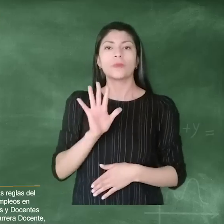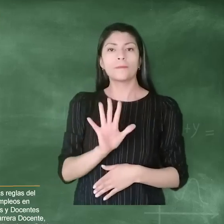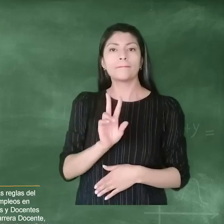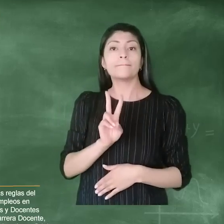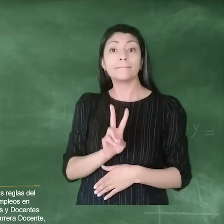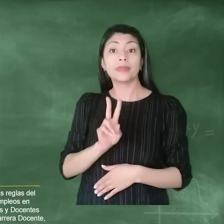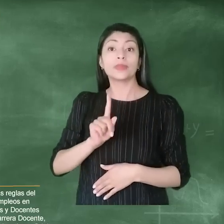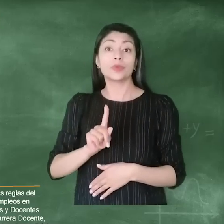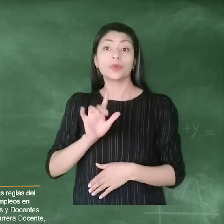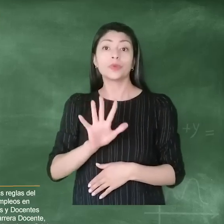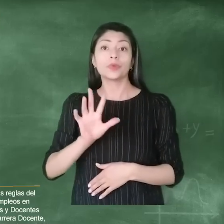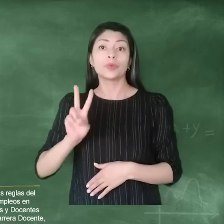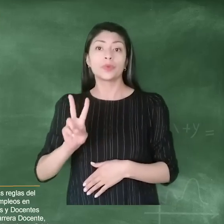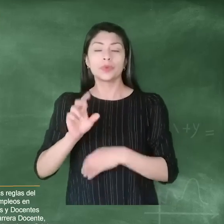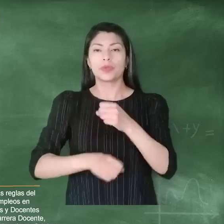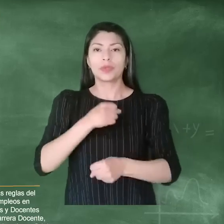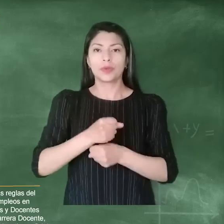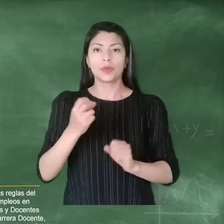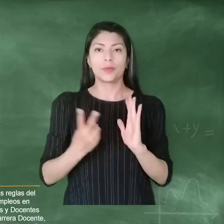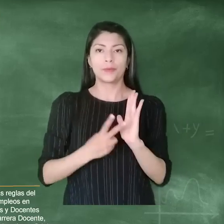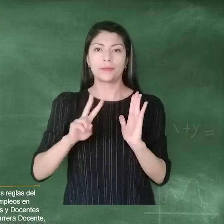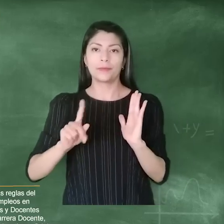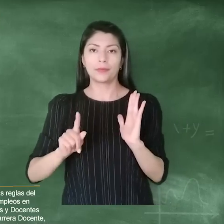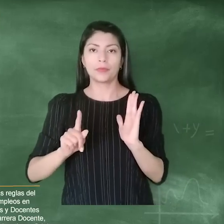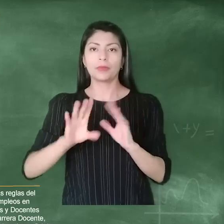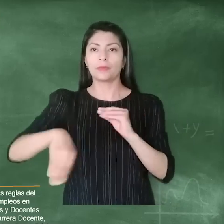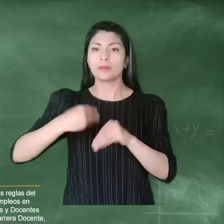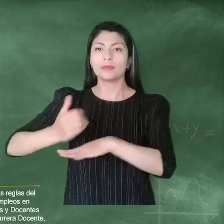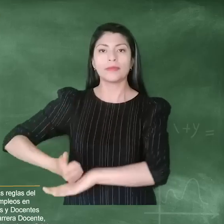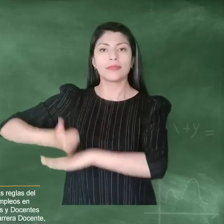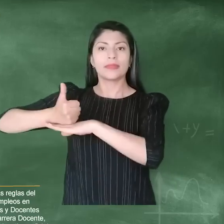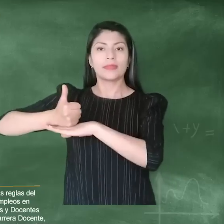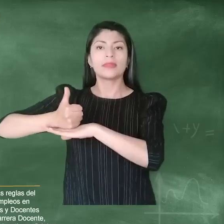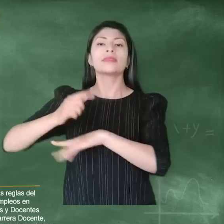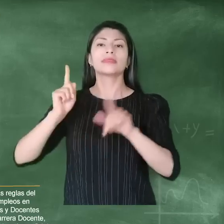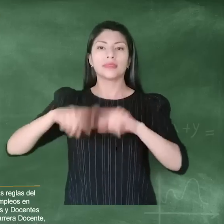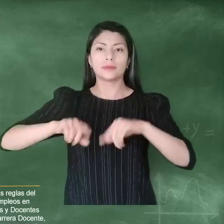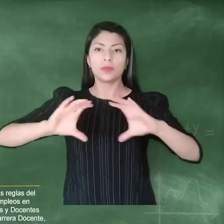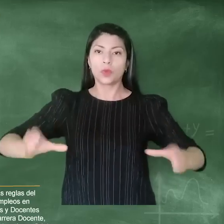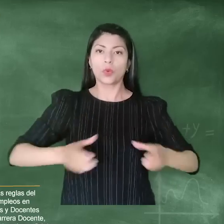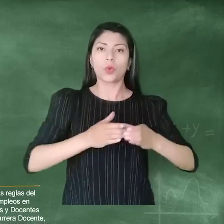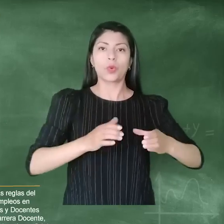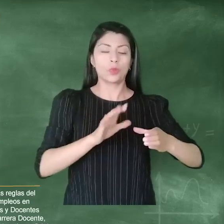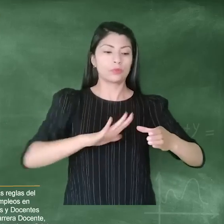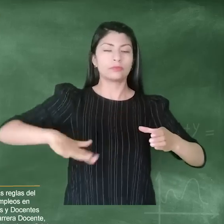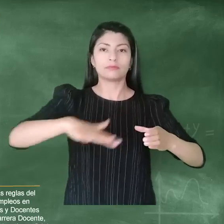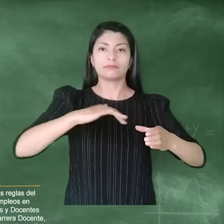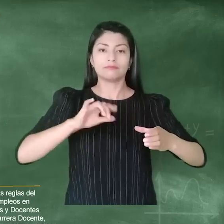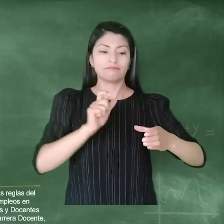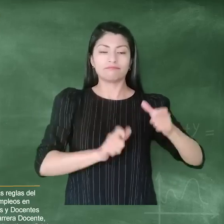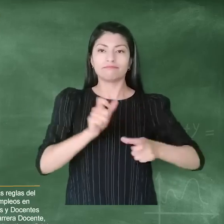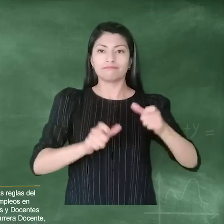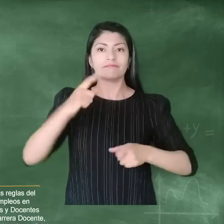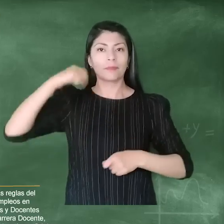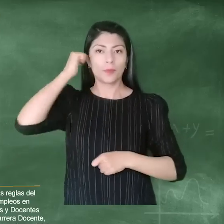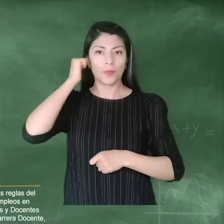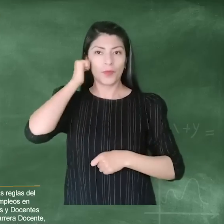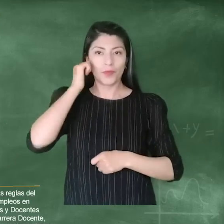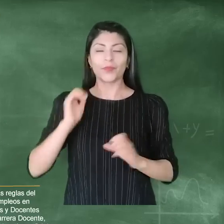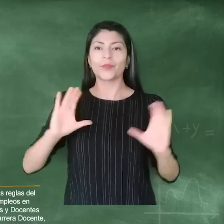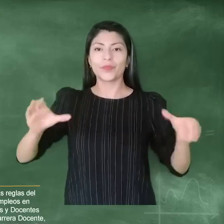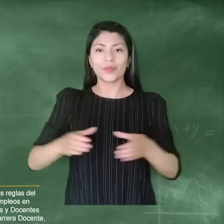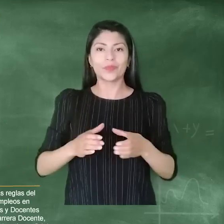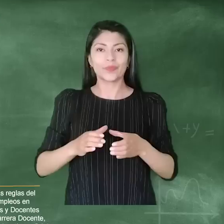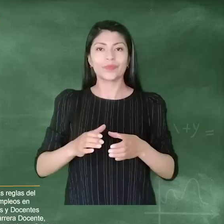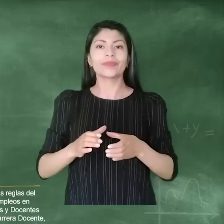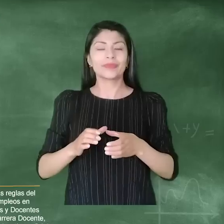número 2152 de 2021, directivos docentes y docentes. La Comisión